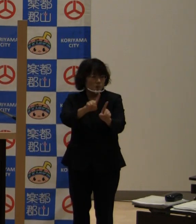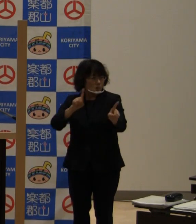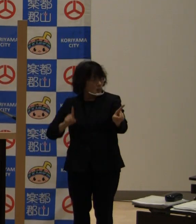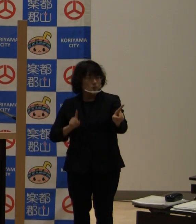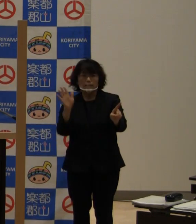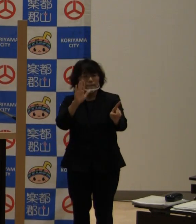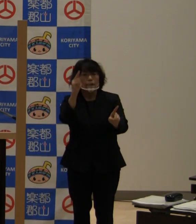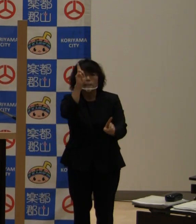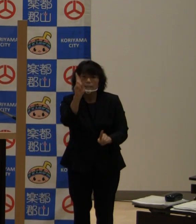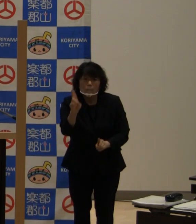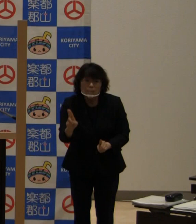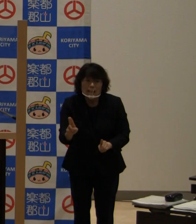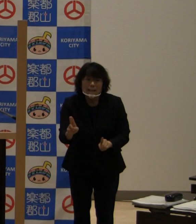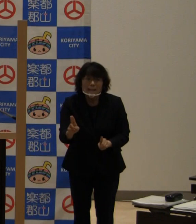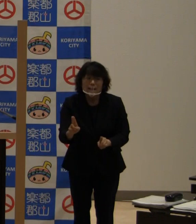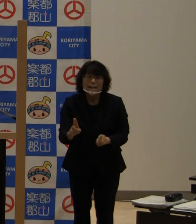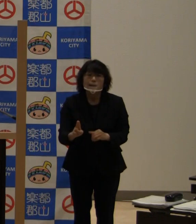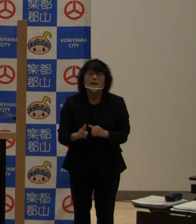ないようにですね、